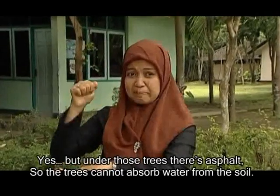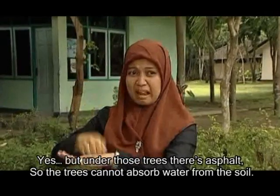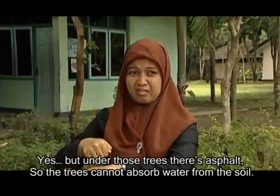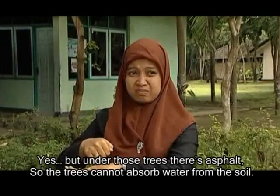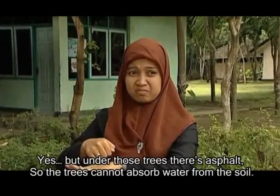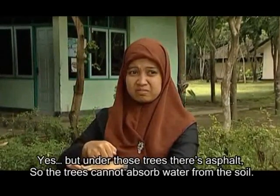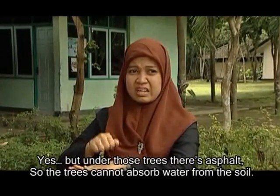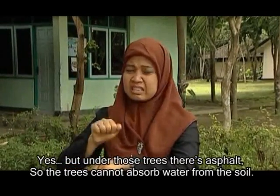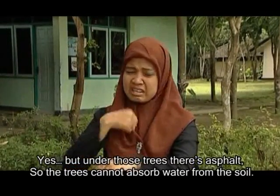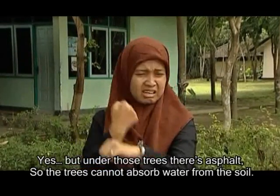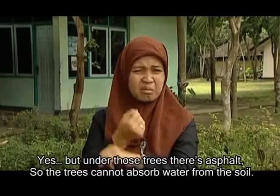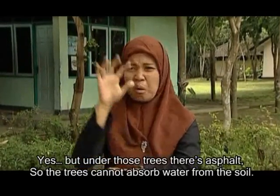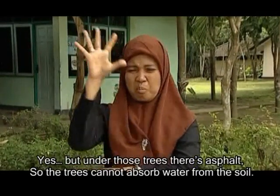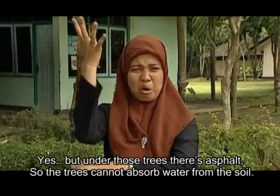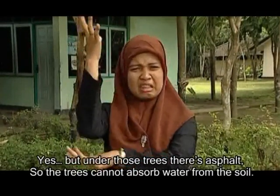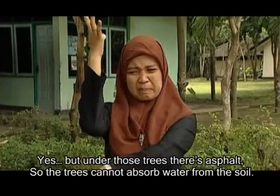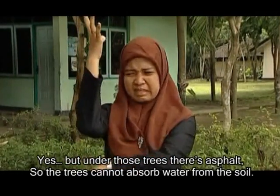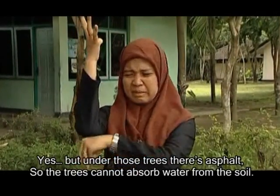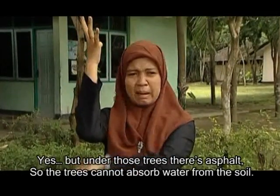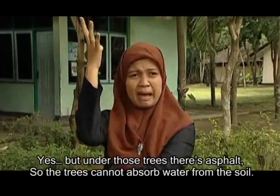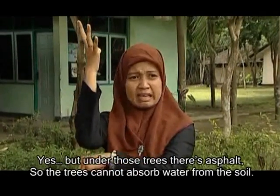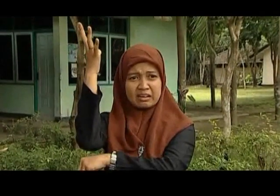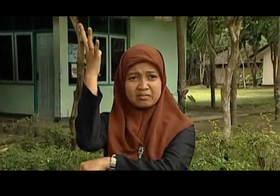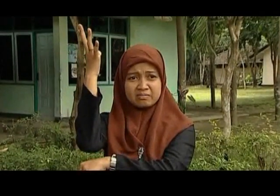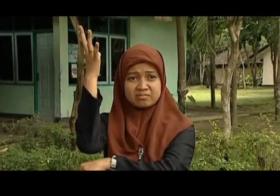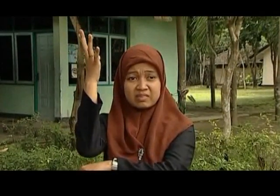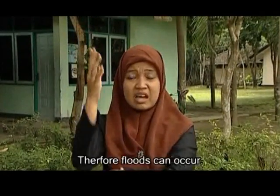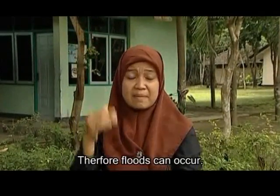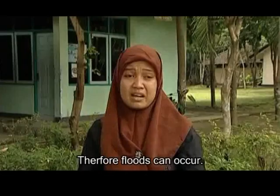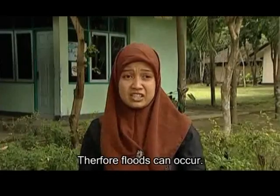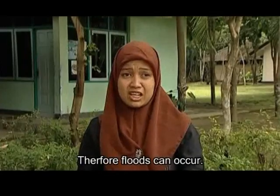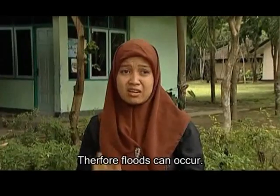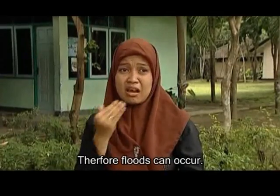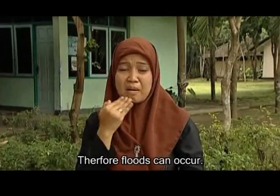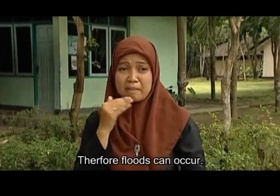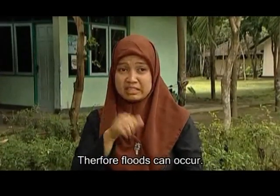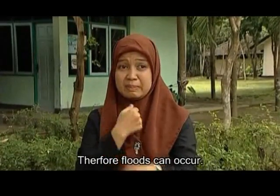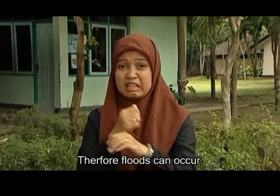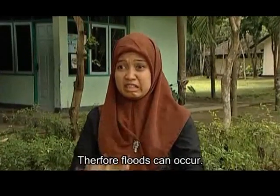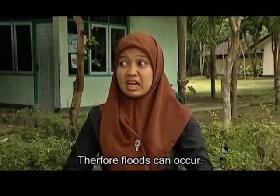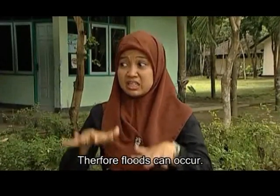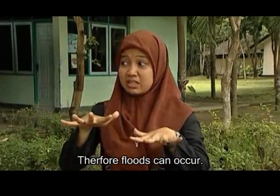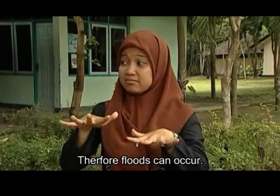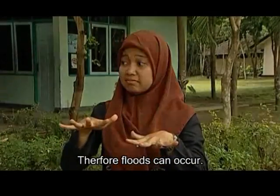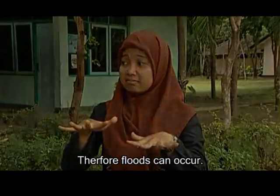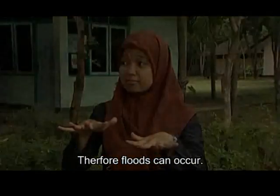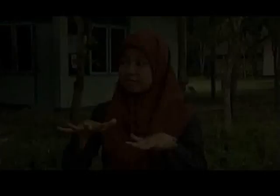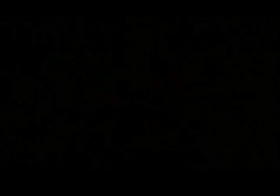aspal. Jadi, pohon tidak bisa menyerap air. Banjir masih bisa terjadi.